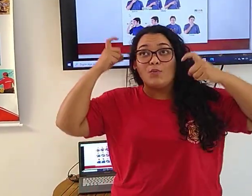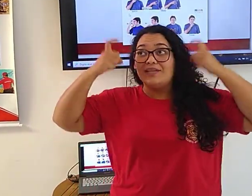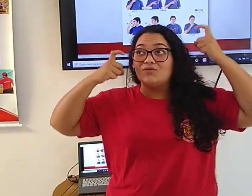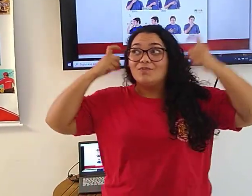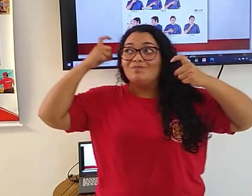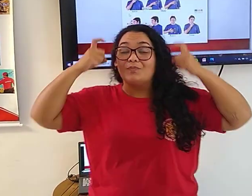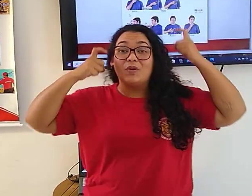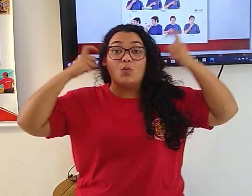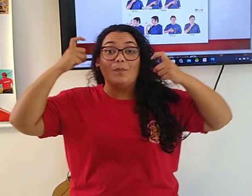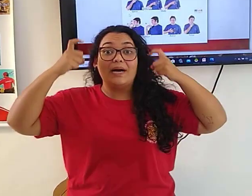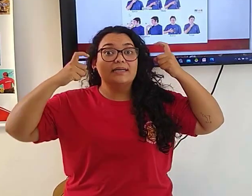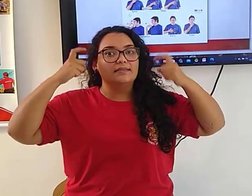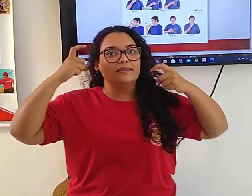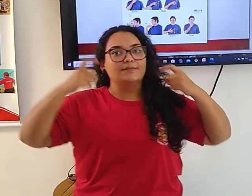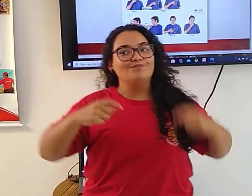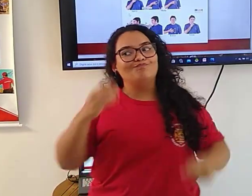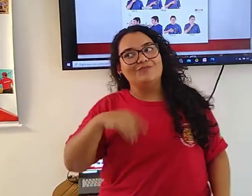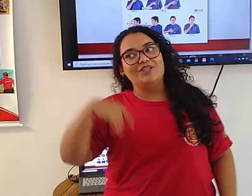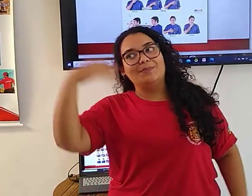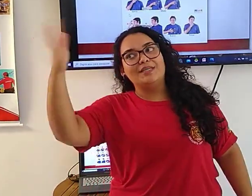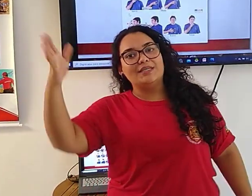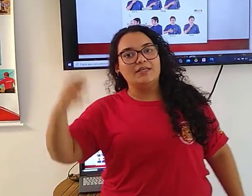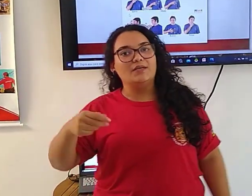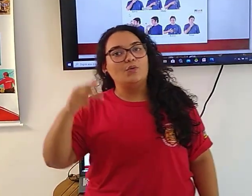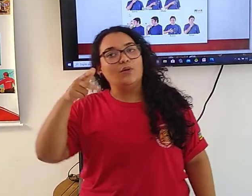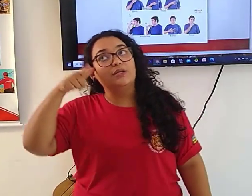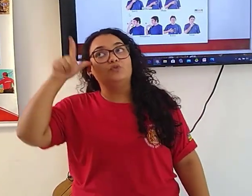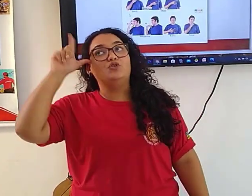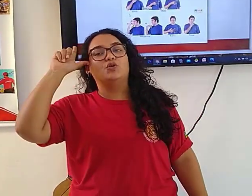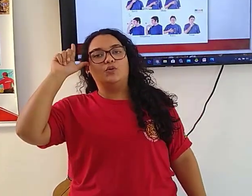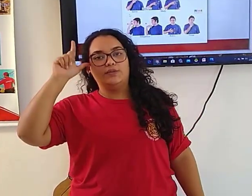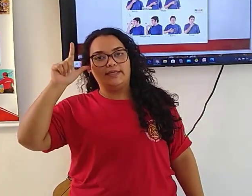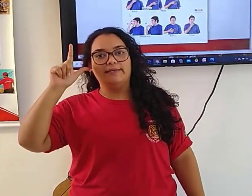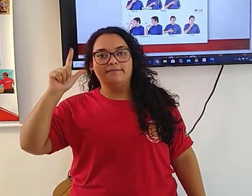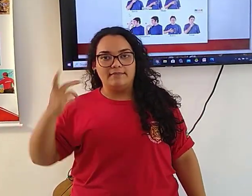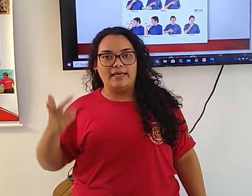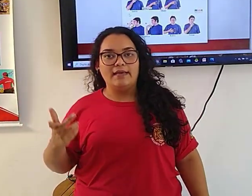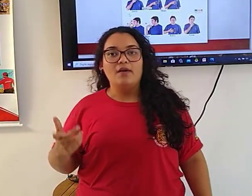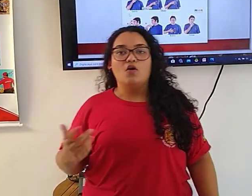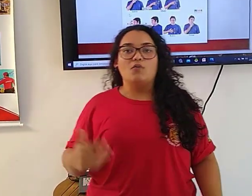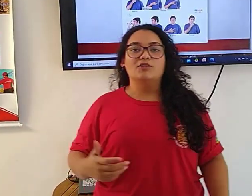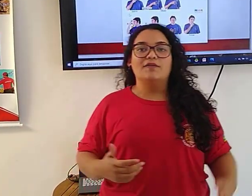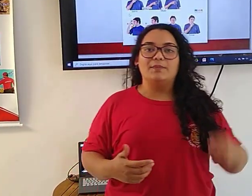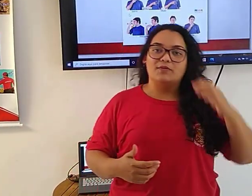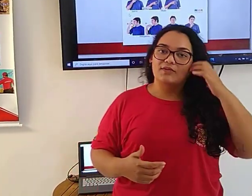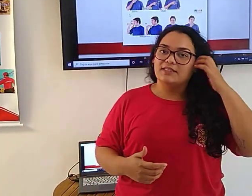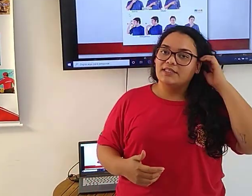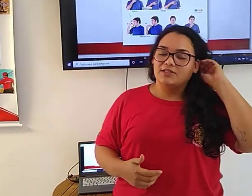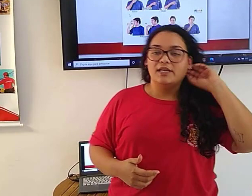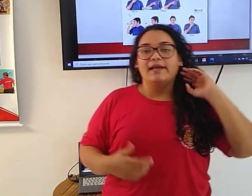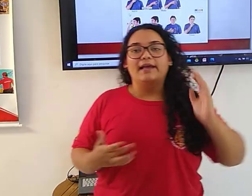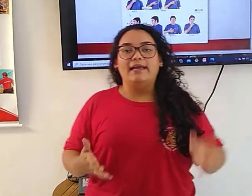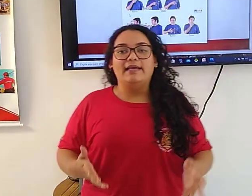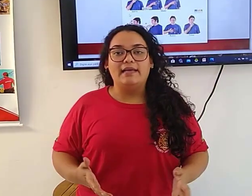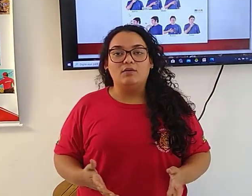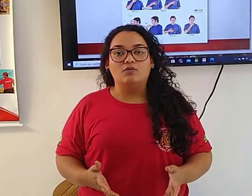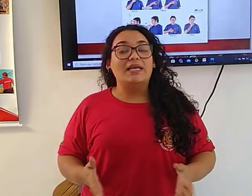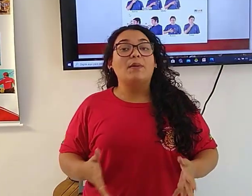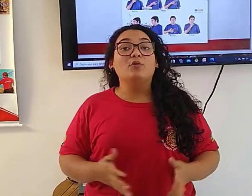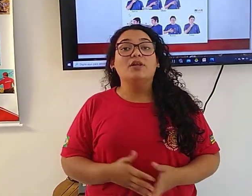Compromisso, preocupada de amanhã, ou então de ontem, né? Como eu já falei para vocês, o tempo é muito